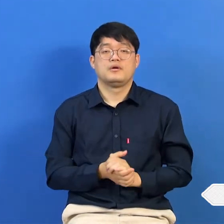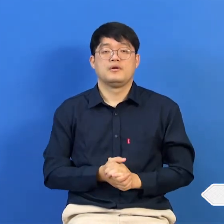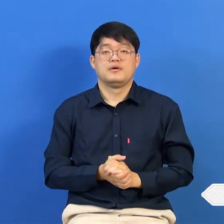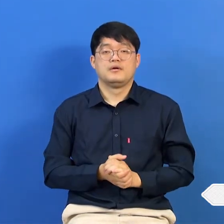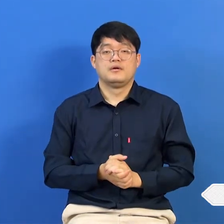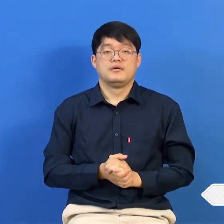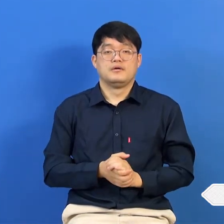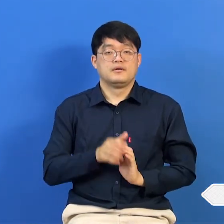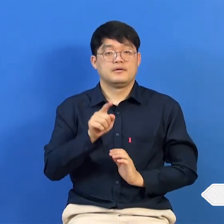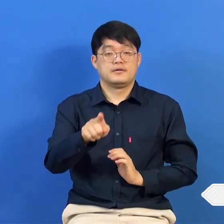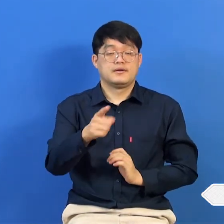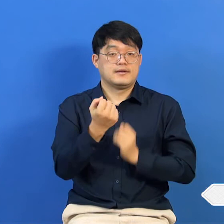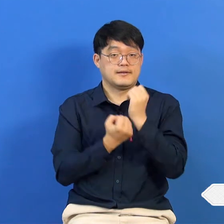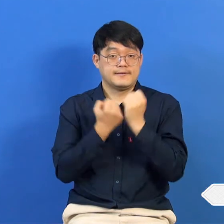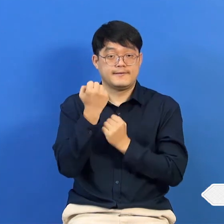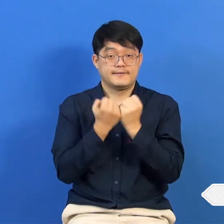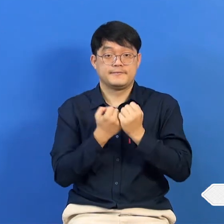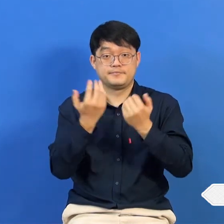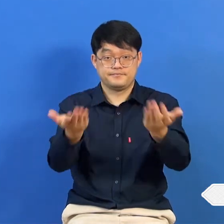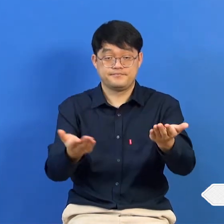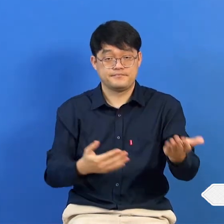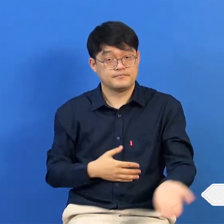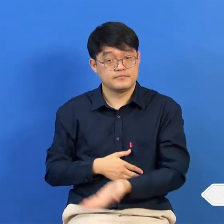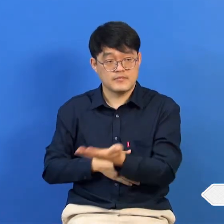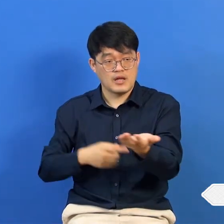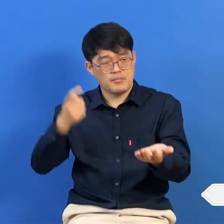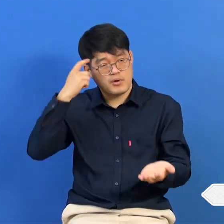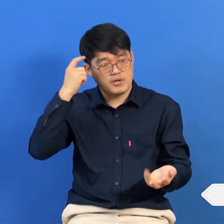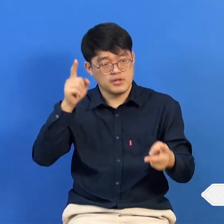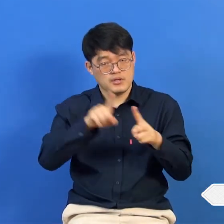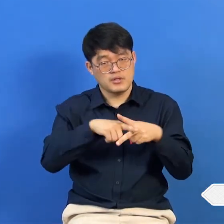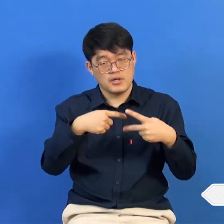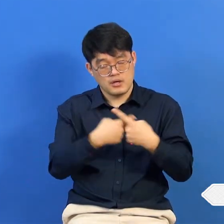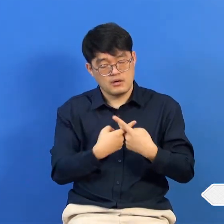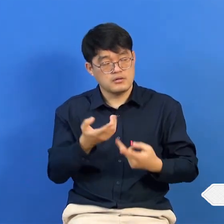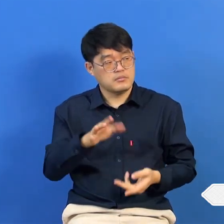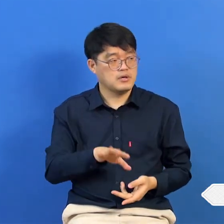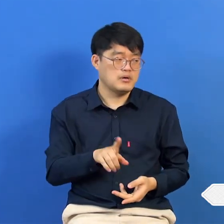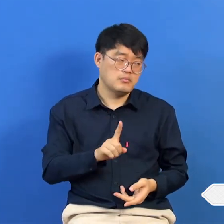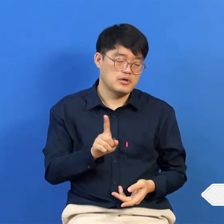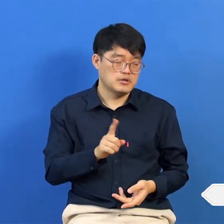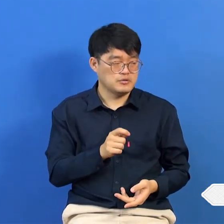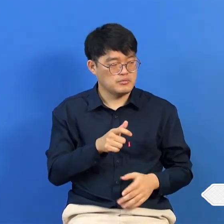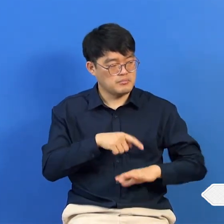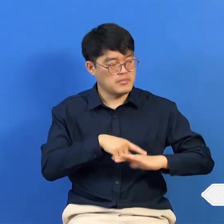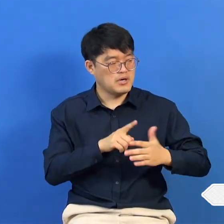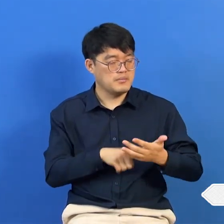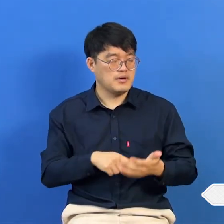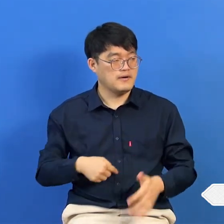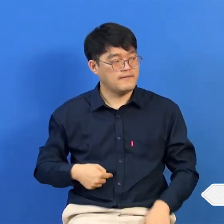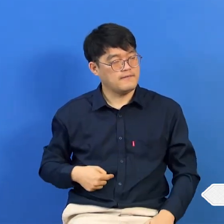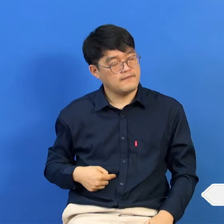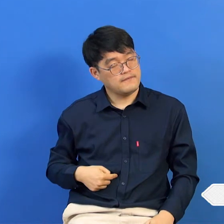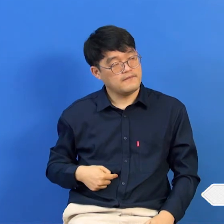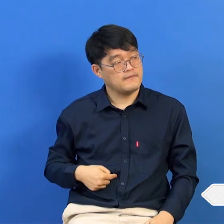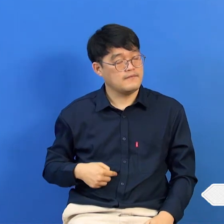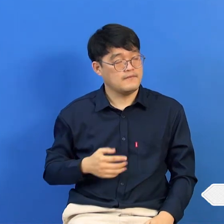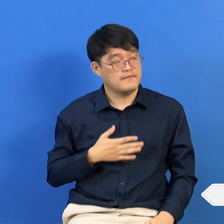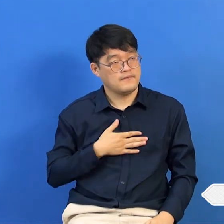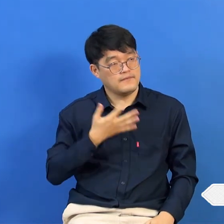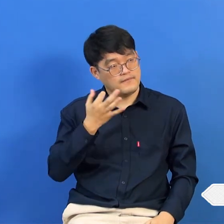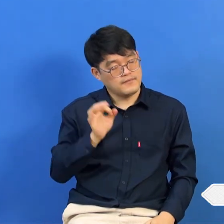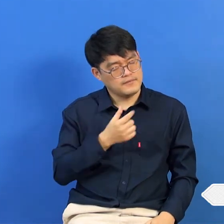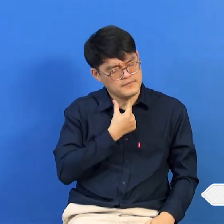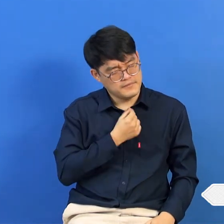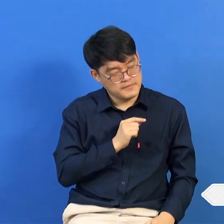자, 이렇게 설명을 하면 이해는 되면서도 그래도 뭔가 마음에 찝찝한 것이 남아있는 분들이